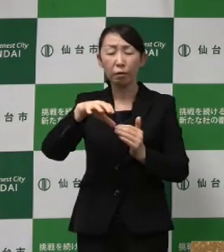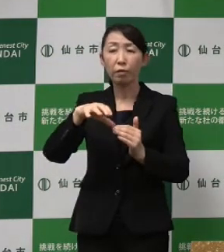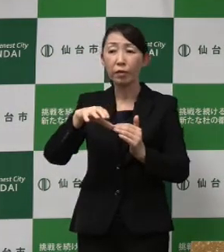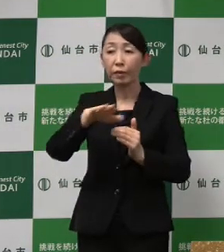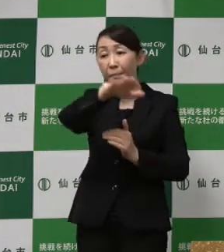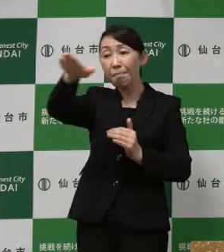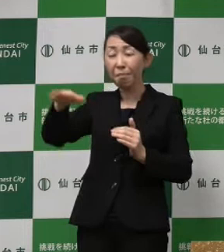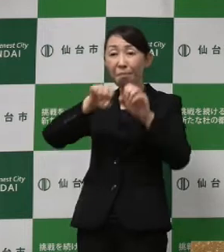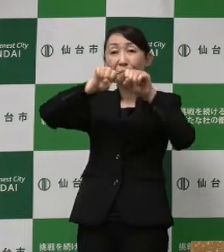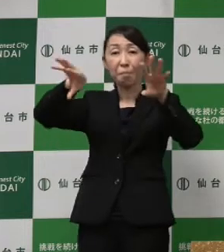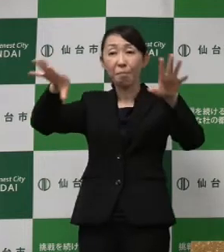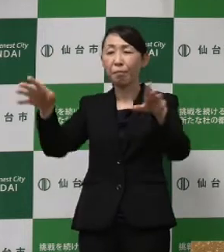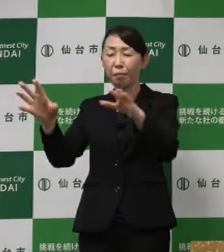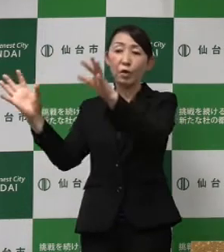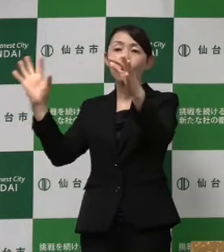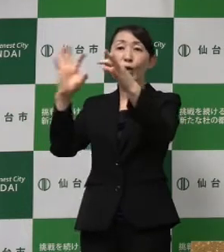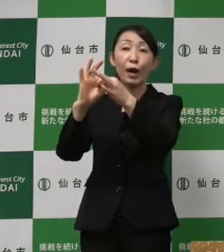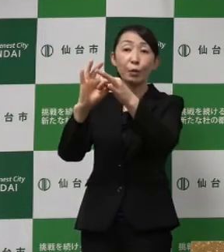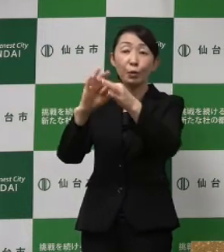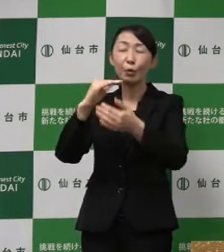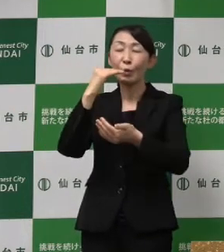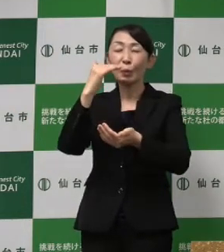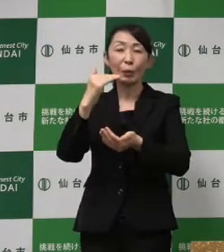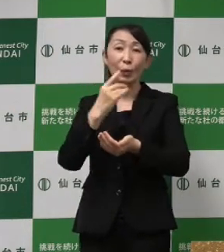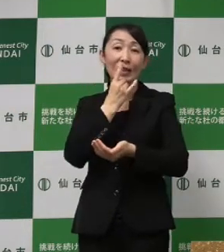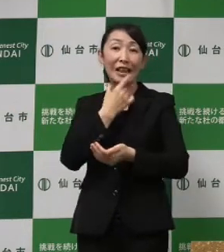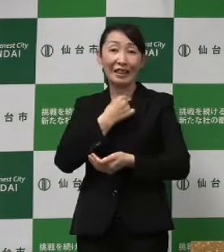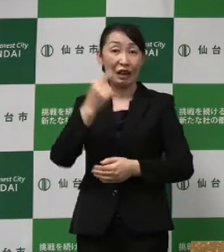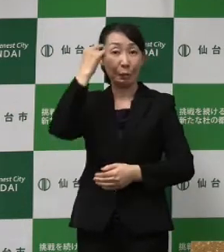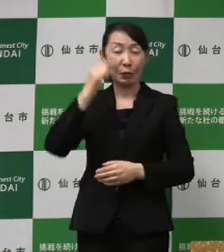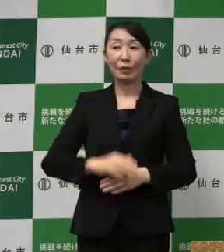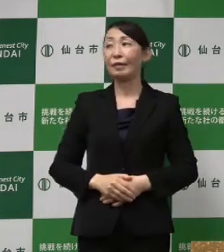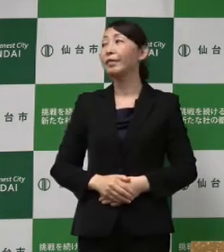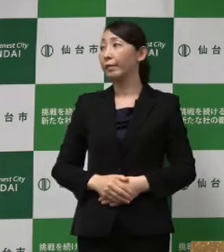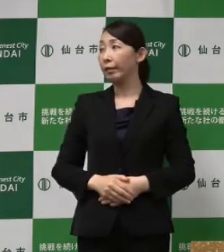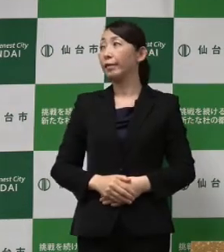きくつながるものというふうに考えてのことでございます。